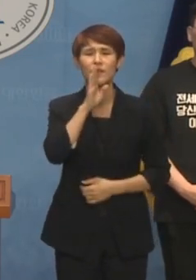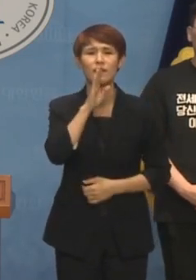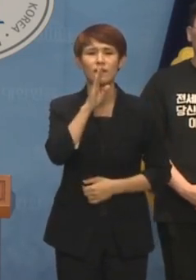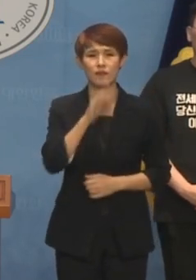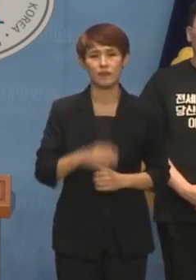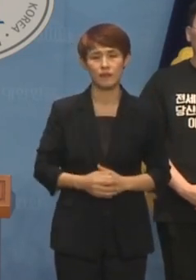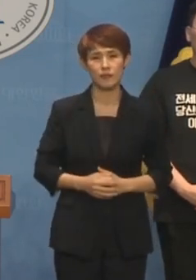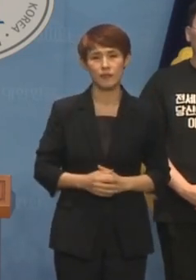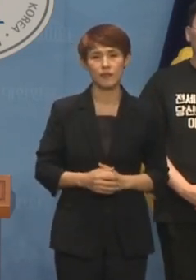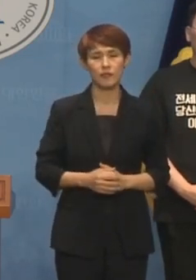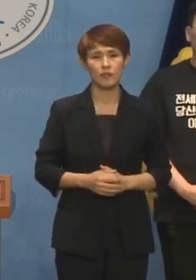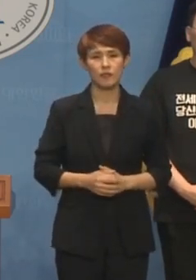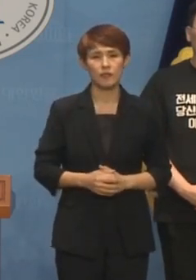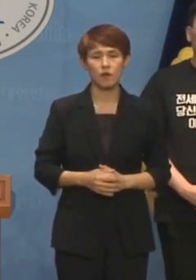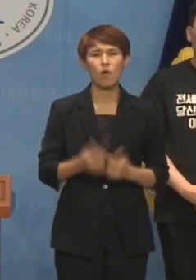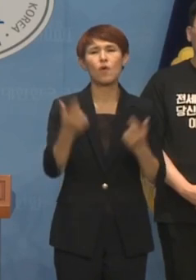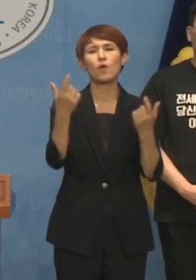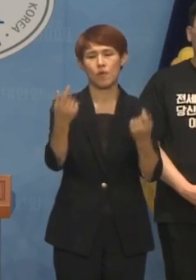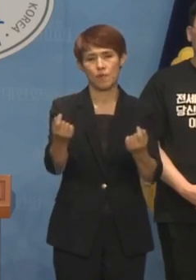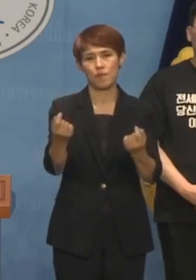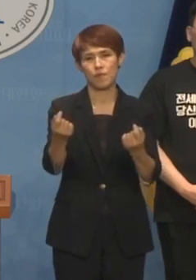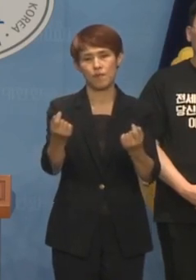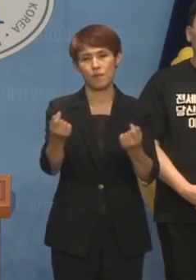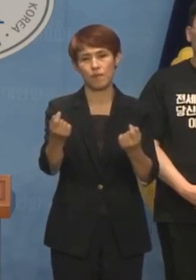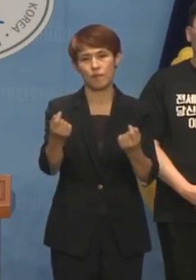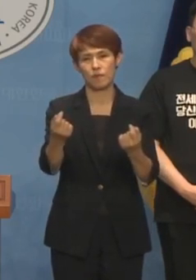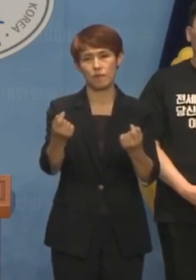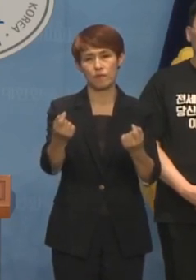특별법이 그에 못지않게